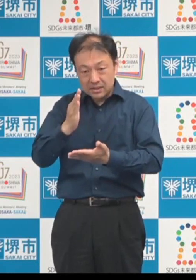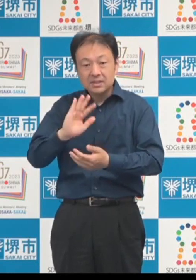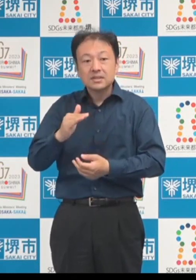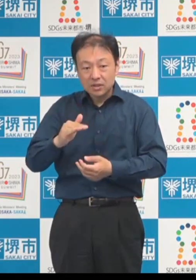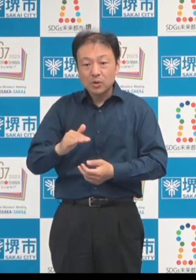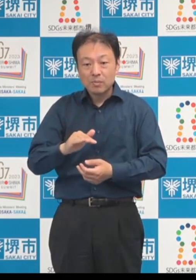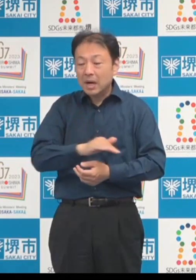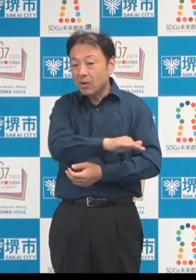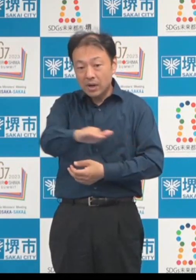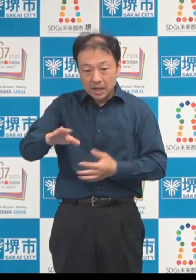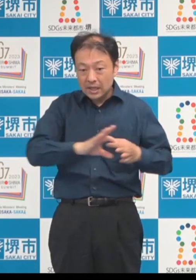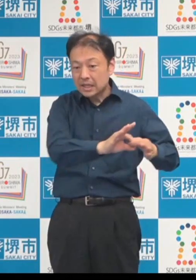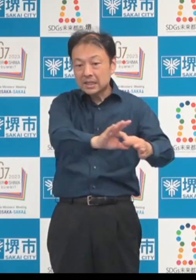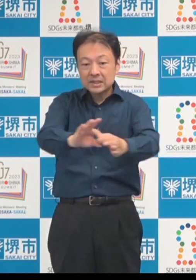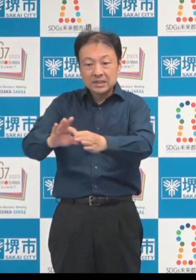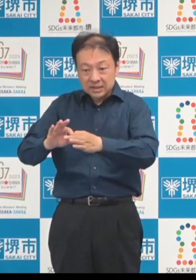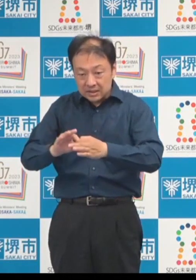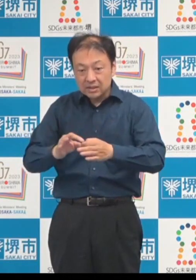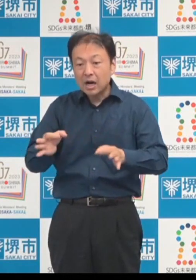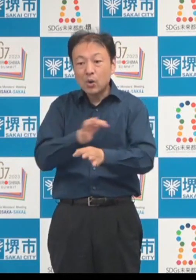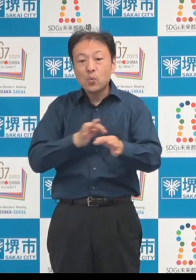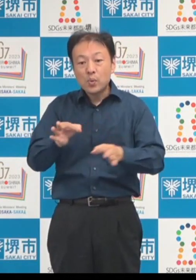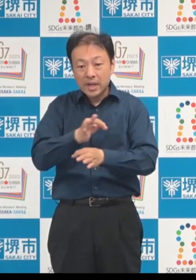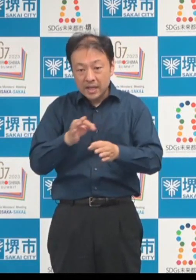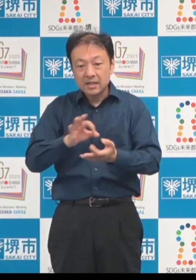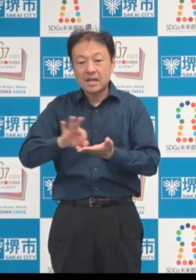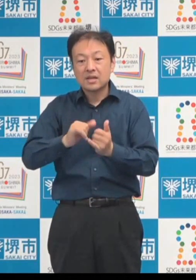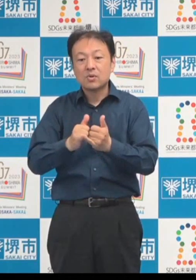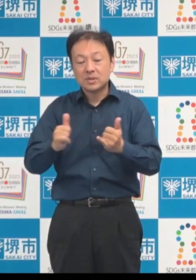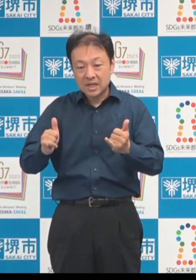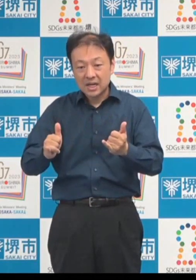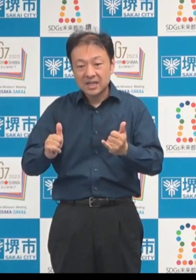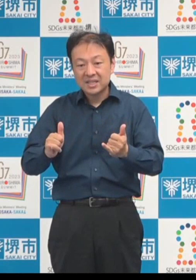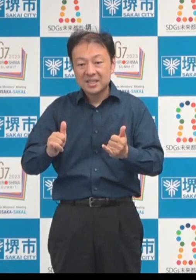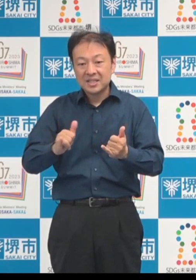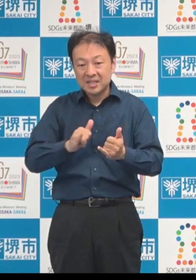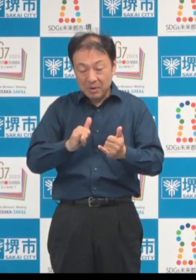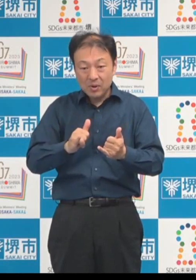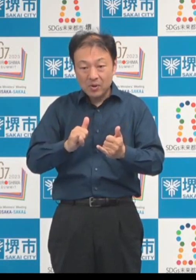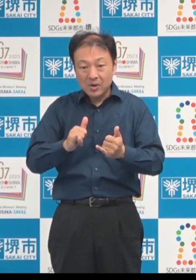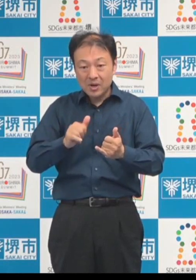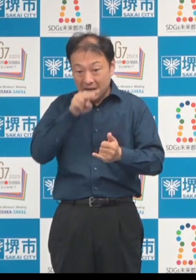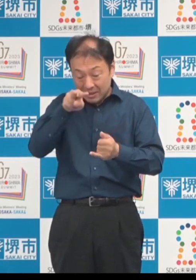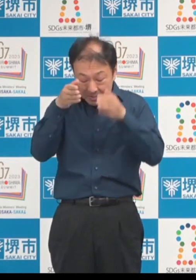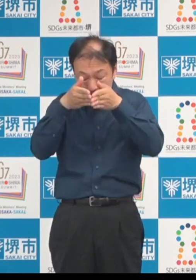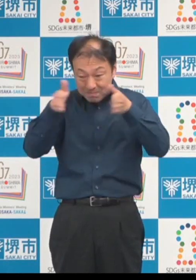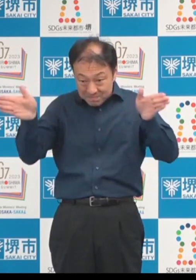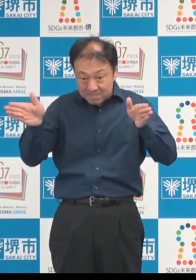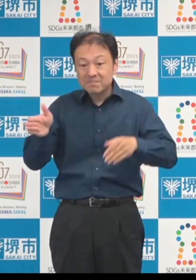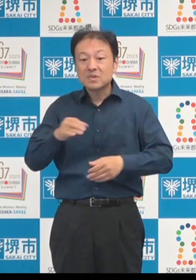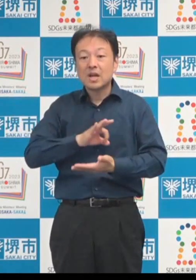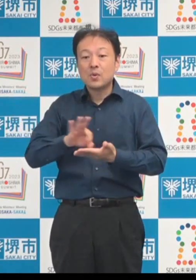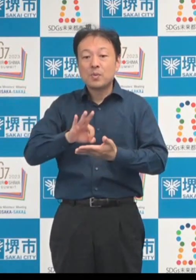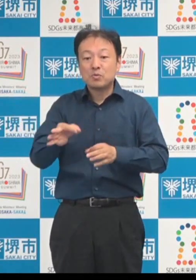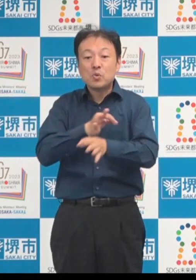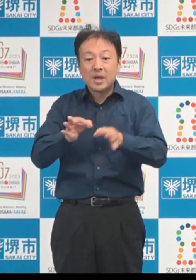際に関わっていただける、今回運営していただける事業者にも適切に広い視野を持ちながら運営をしていただける。でその意味ではもちろん S